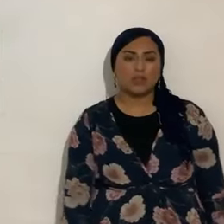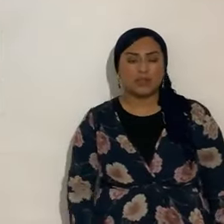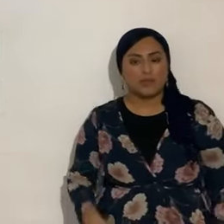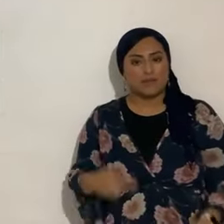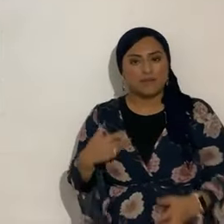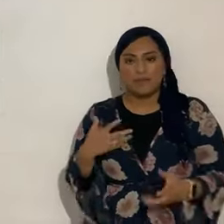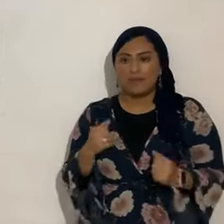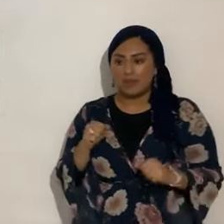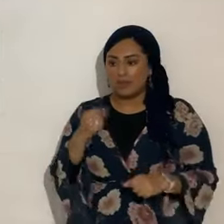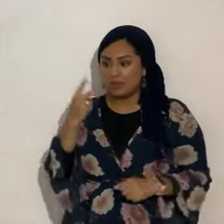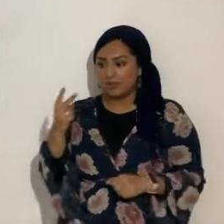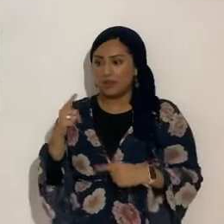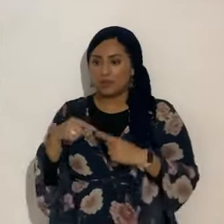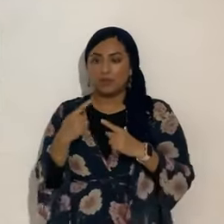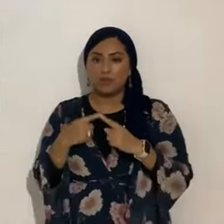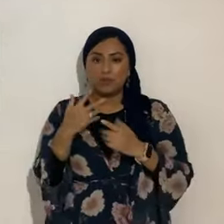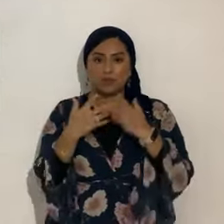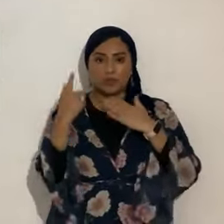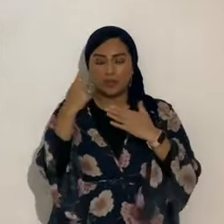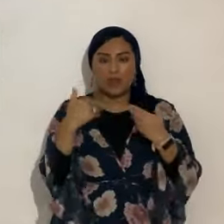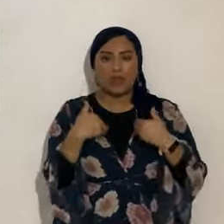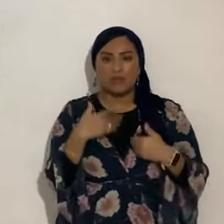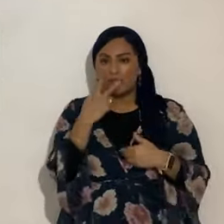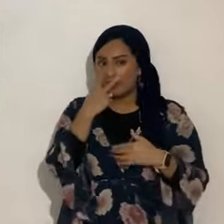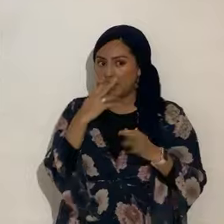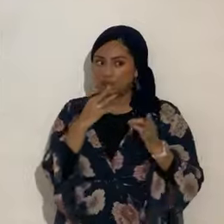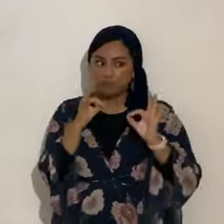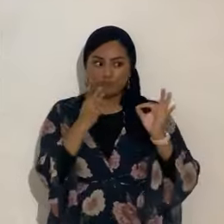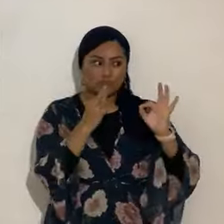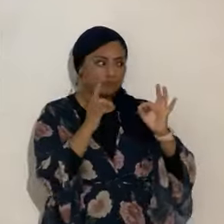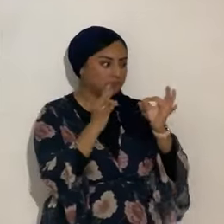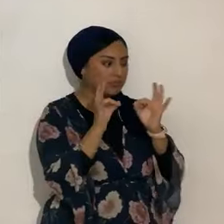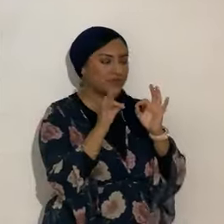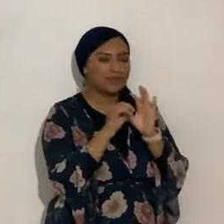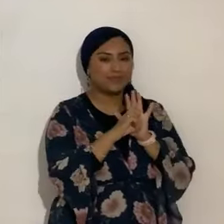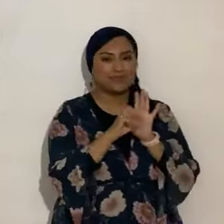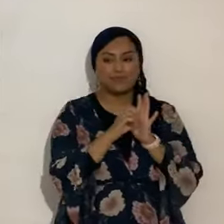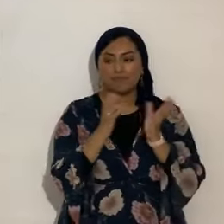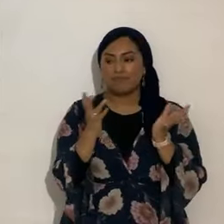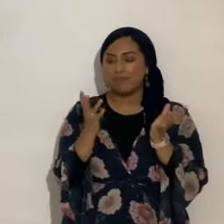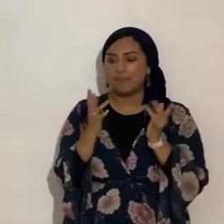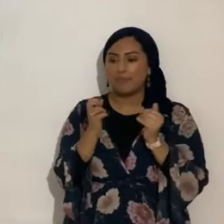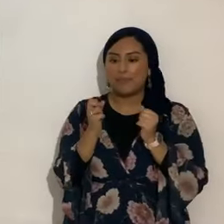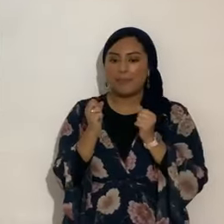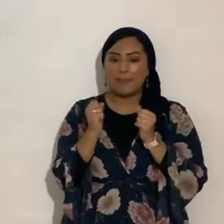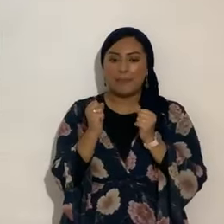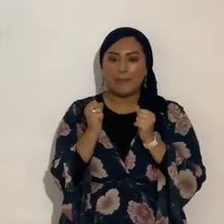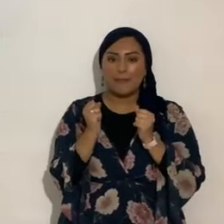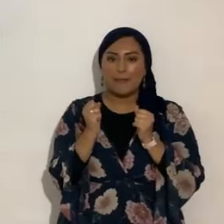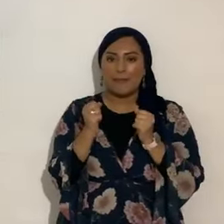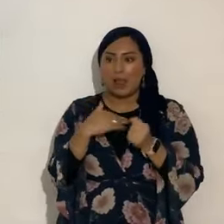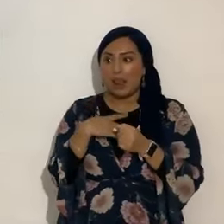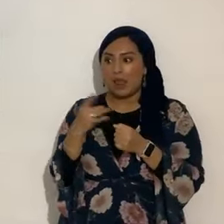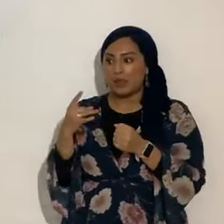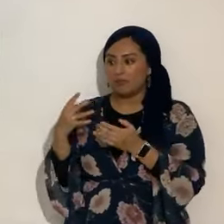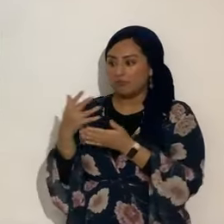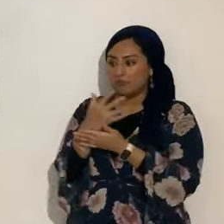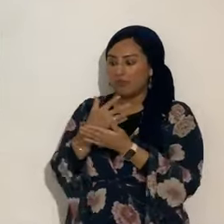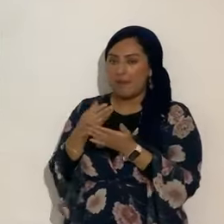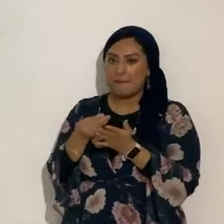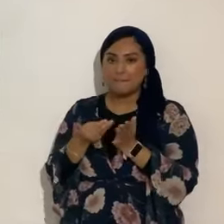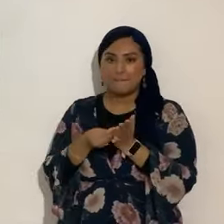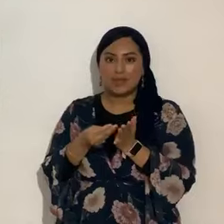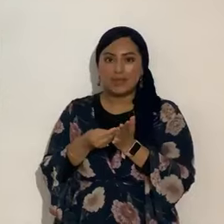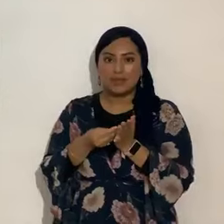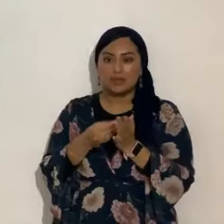Luego se ve cuando alguien tiene ojos lujuriosos, ojos, por ejemplo, que invitan a la codicia, o sea,